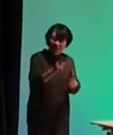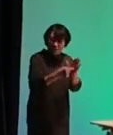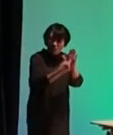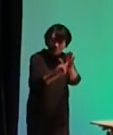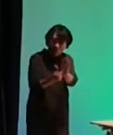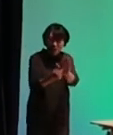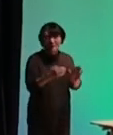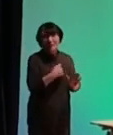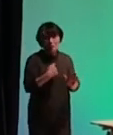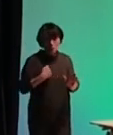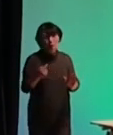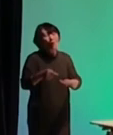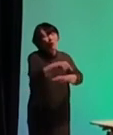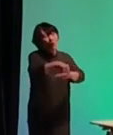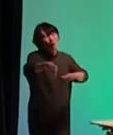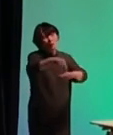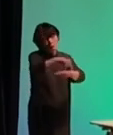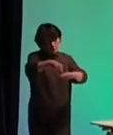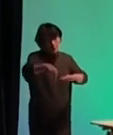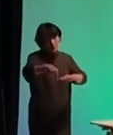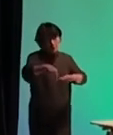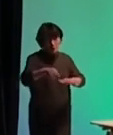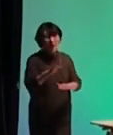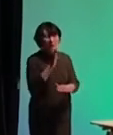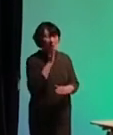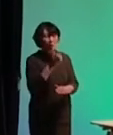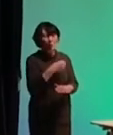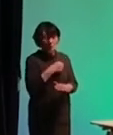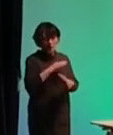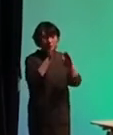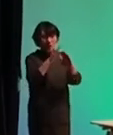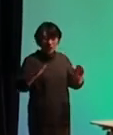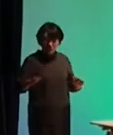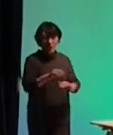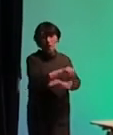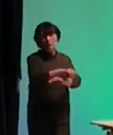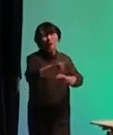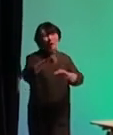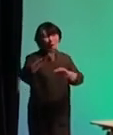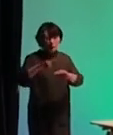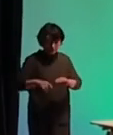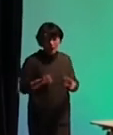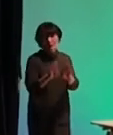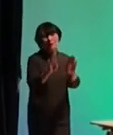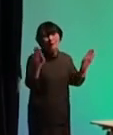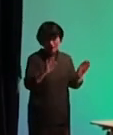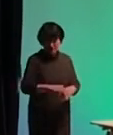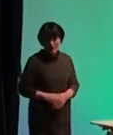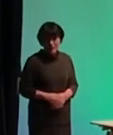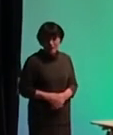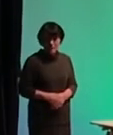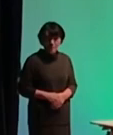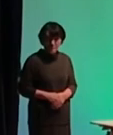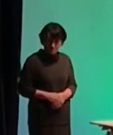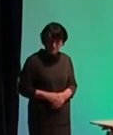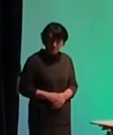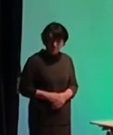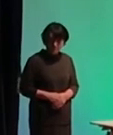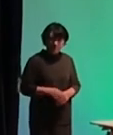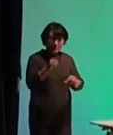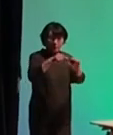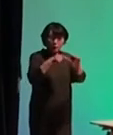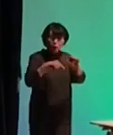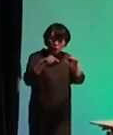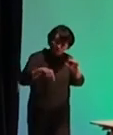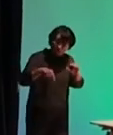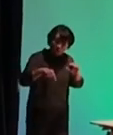組みの場として我々実行委員会が企画して、開催させていただいているものです。このメインビジュアルとなっているこのなんかマーブ